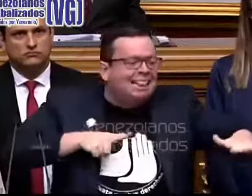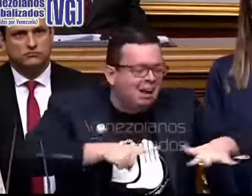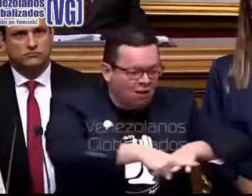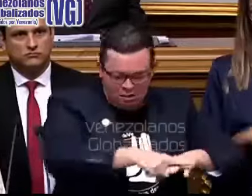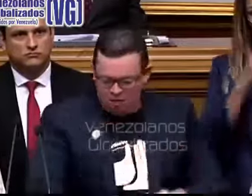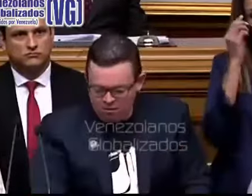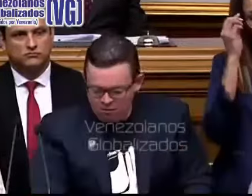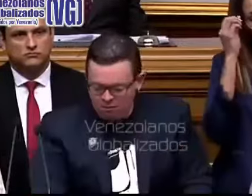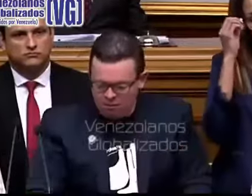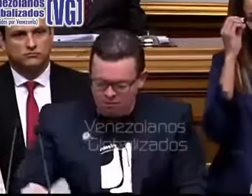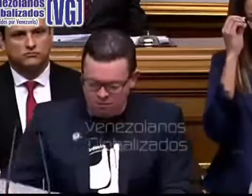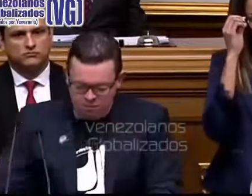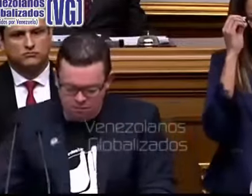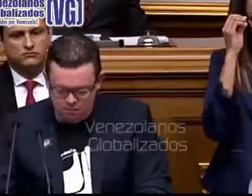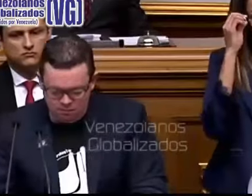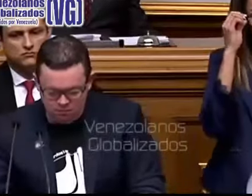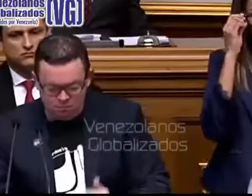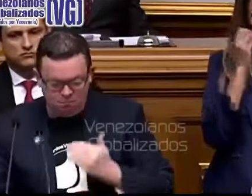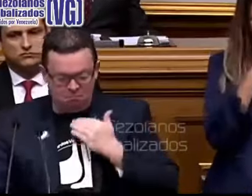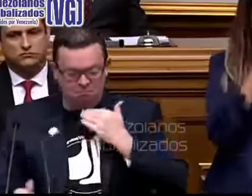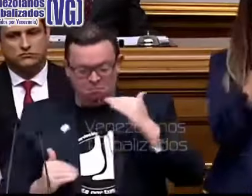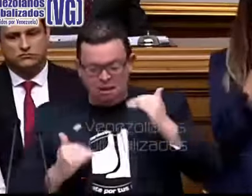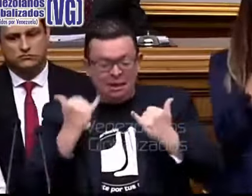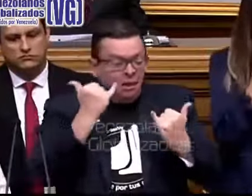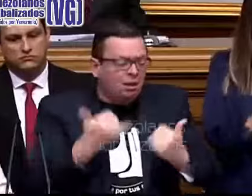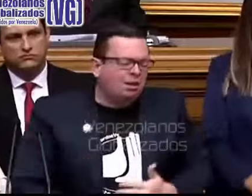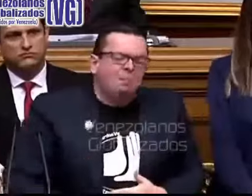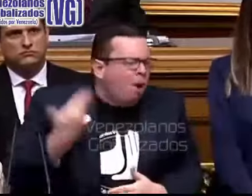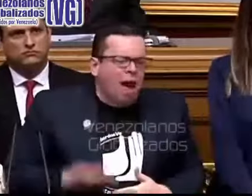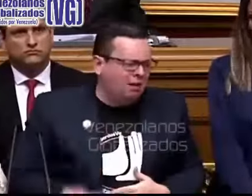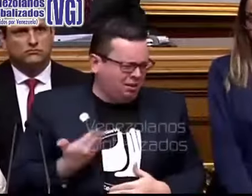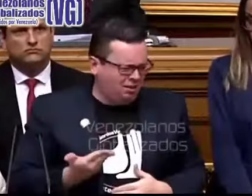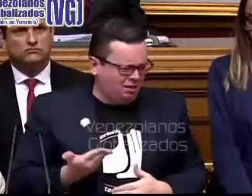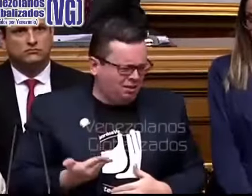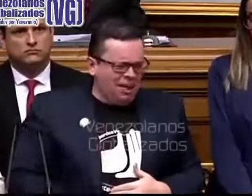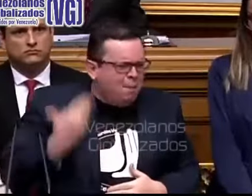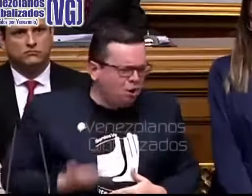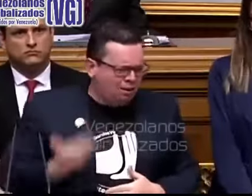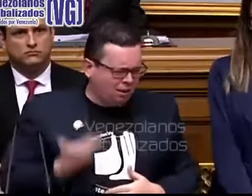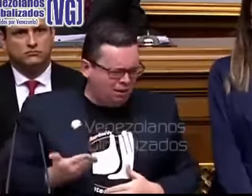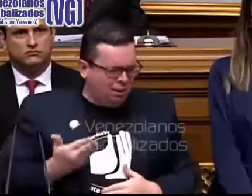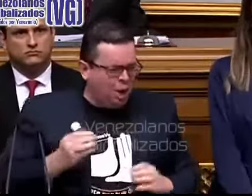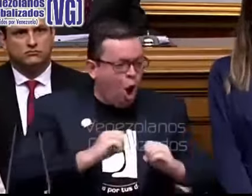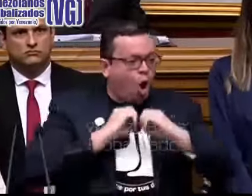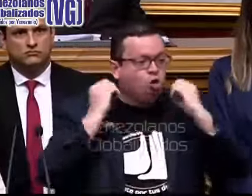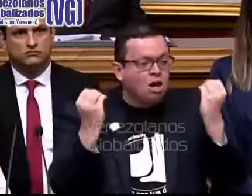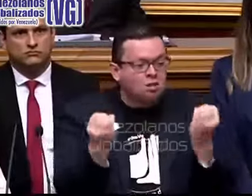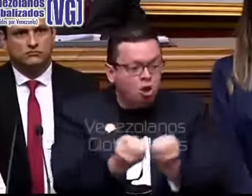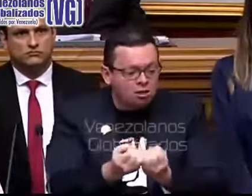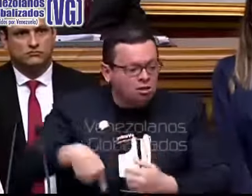los recursos legales que tenemos en Venezuela son casi que perfectos, pero sin embargo no se cumplen. Así que hay algo importante,